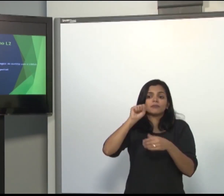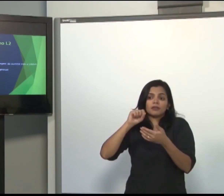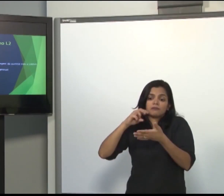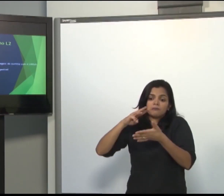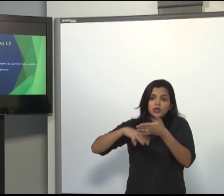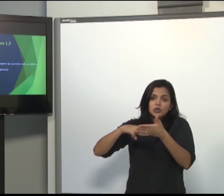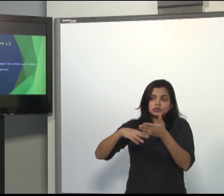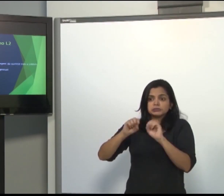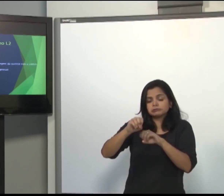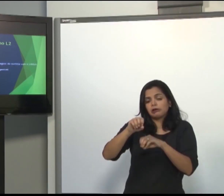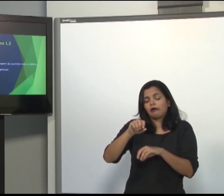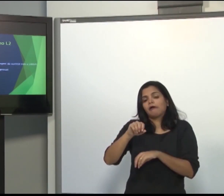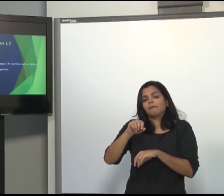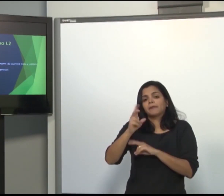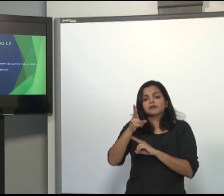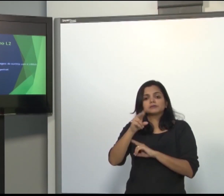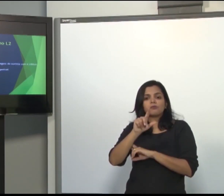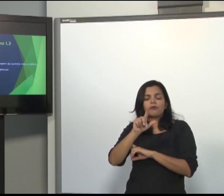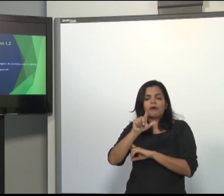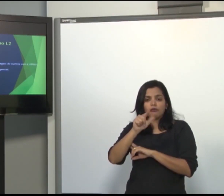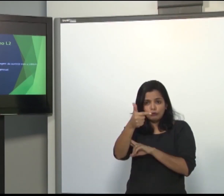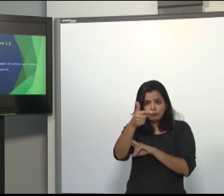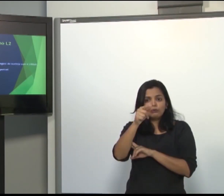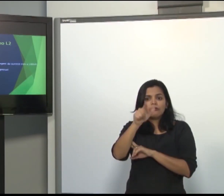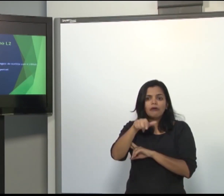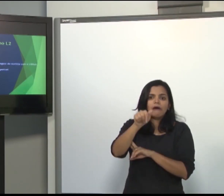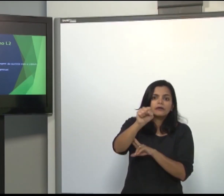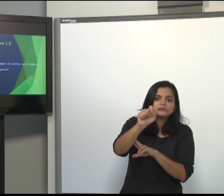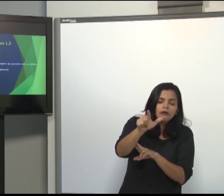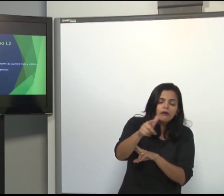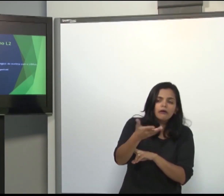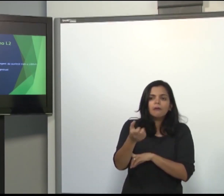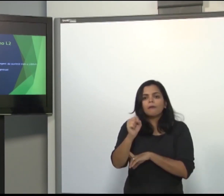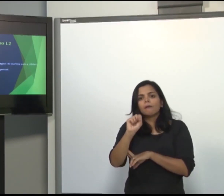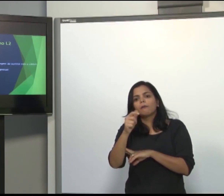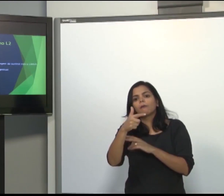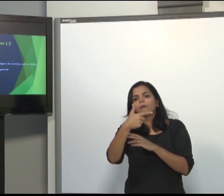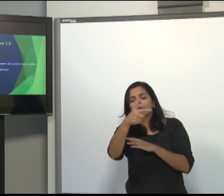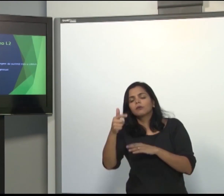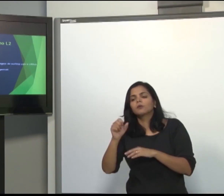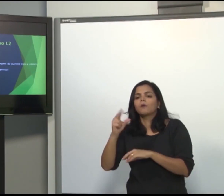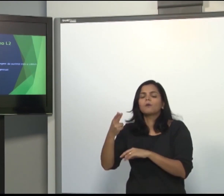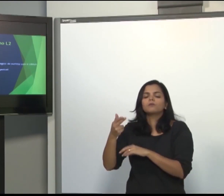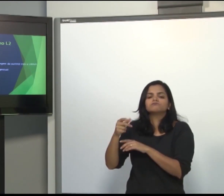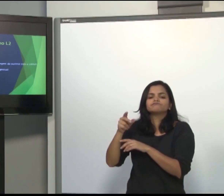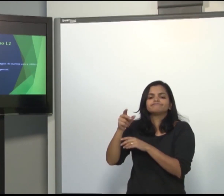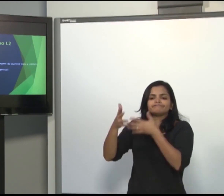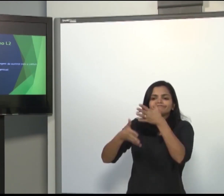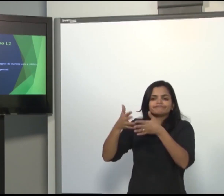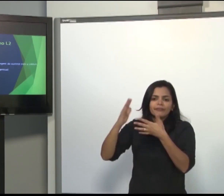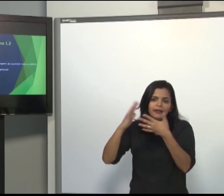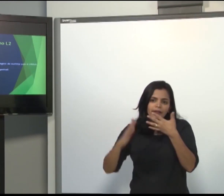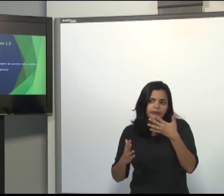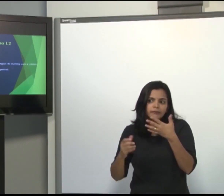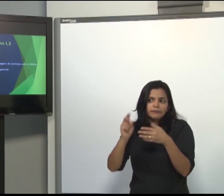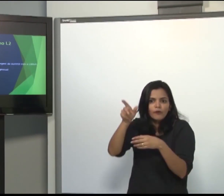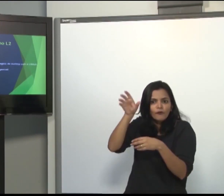Então, há um processo de ensino, uma metodologia. Essa metodologia vai depender desse processo, das